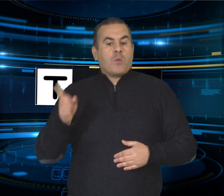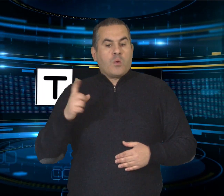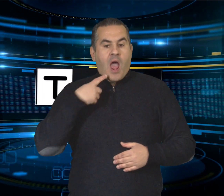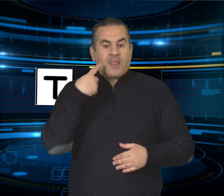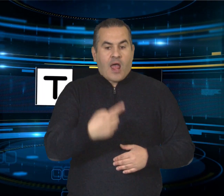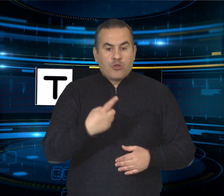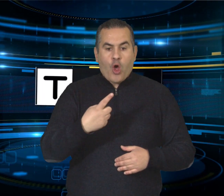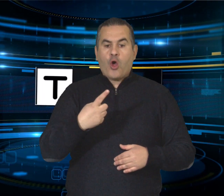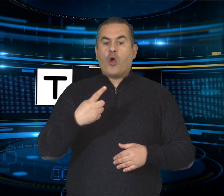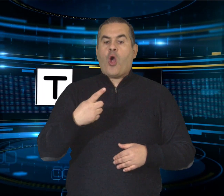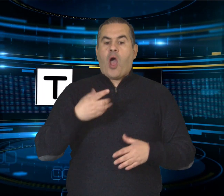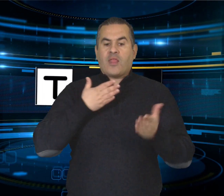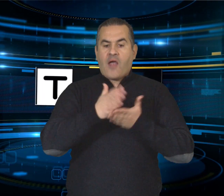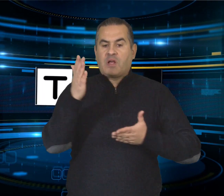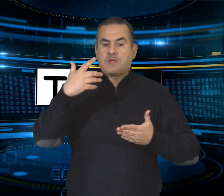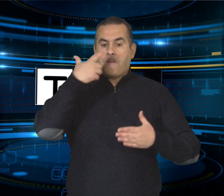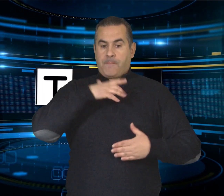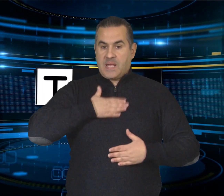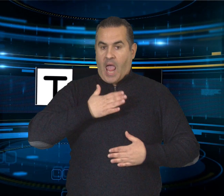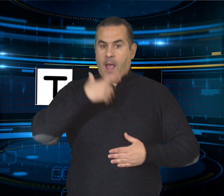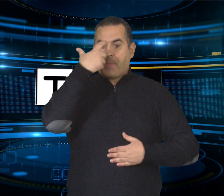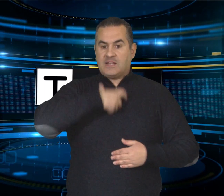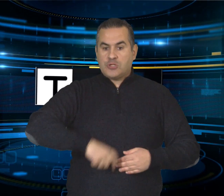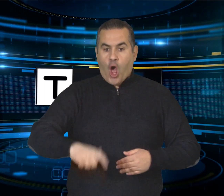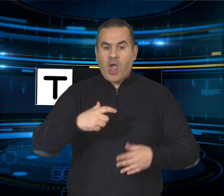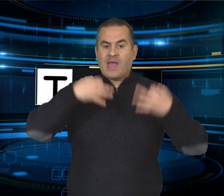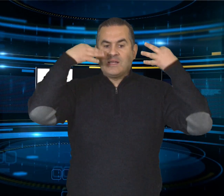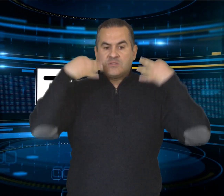ha sottolineato Edoardo Tocco, presidente del Consiglio Comunale.